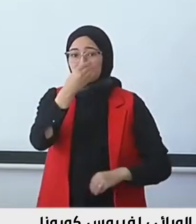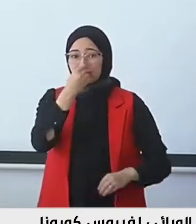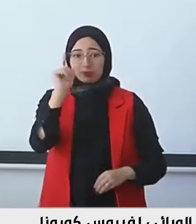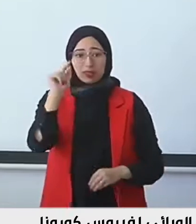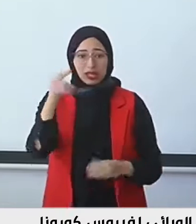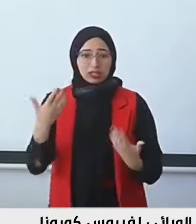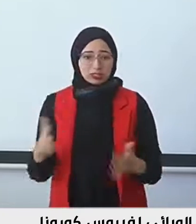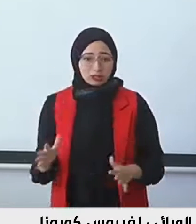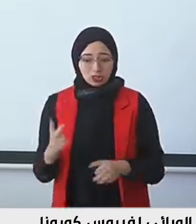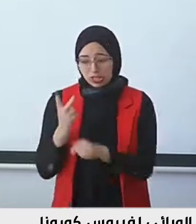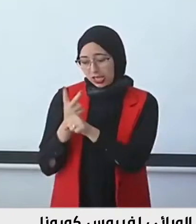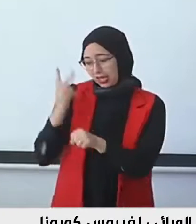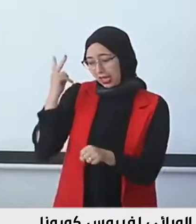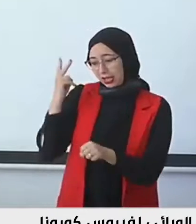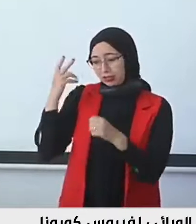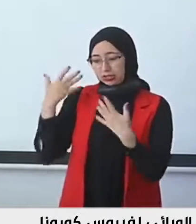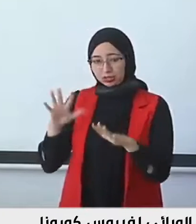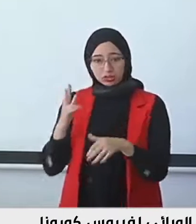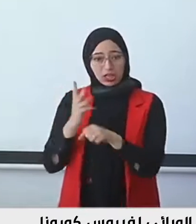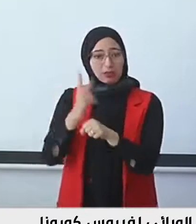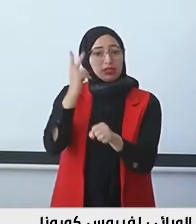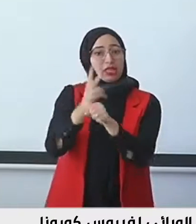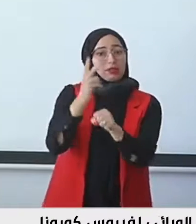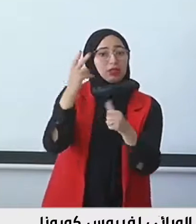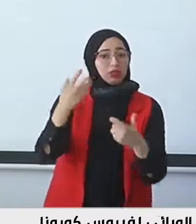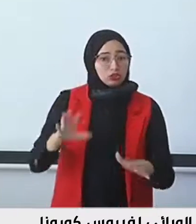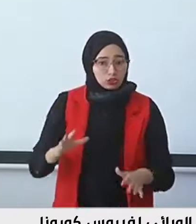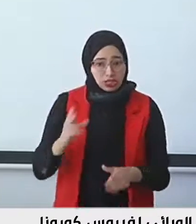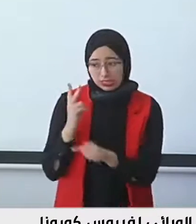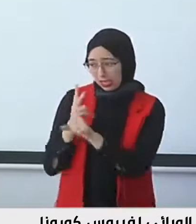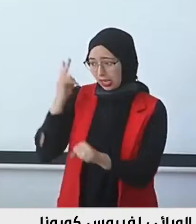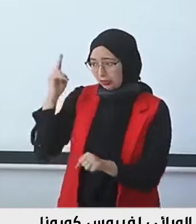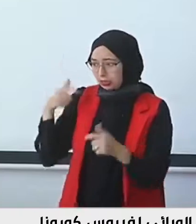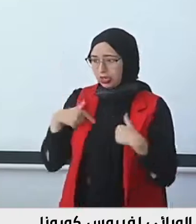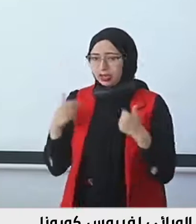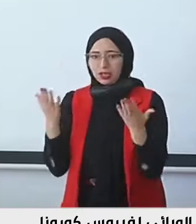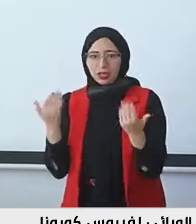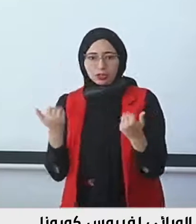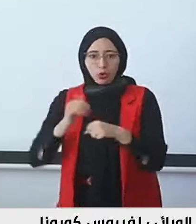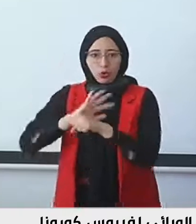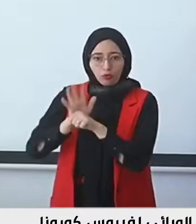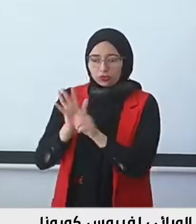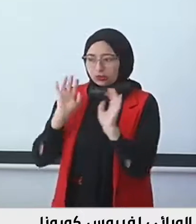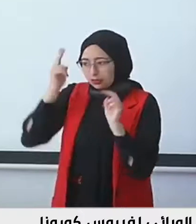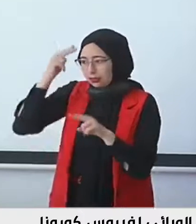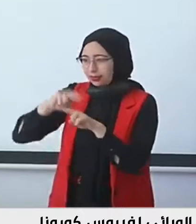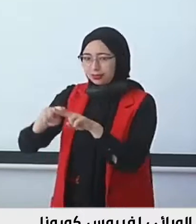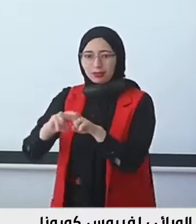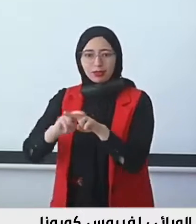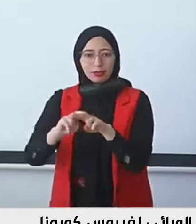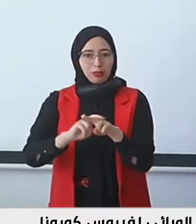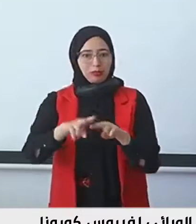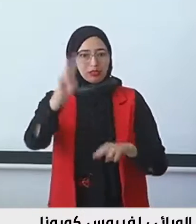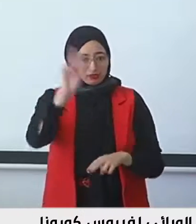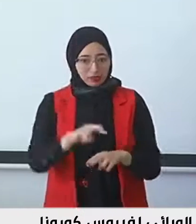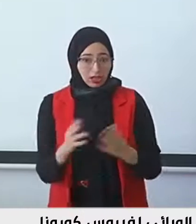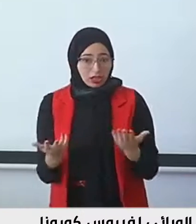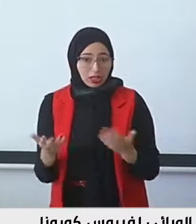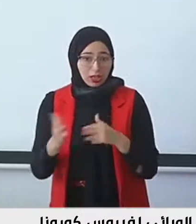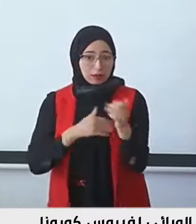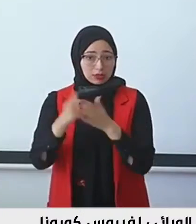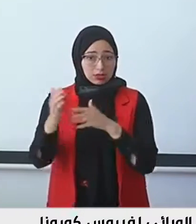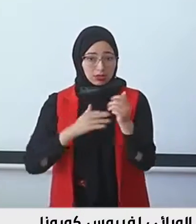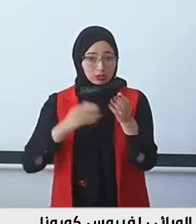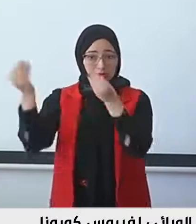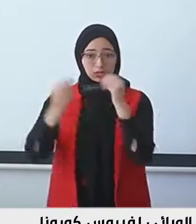تعمل العامين التالي، خاطر تعمل كل سنتين. عامين التالي ما كناش نتوقع مش جايحة كيما هذي. دونك الكميات اللي تم